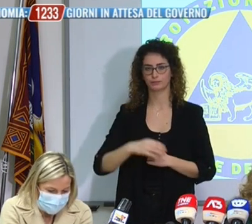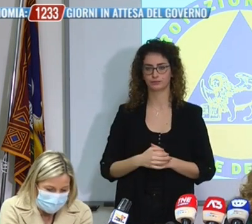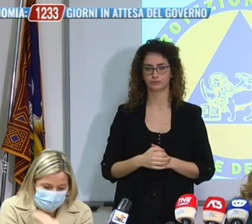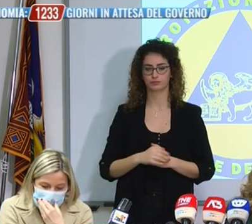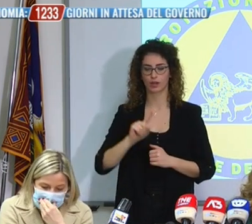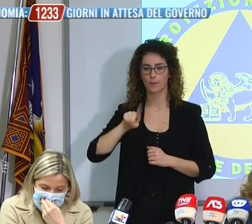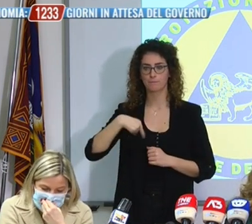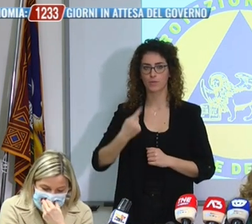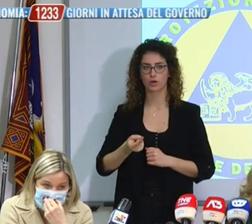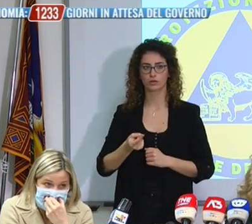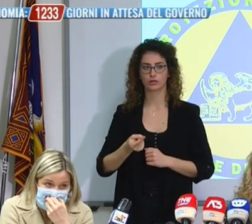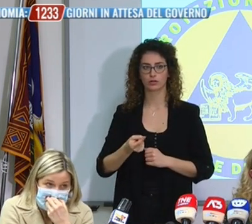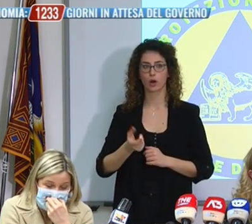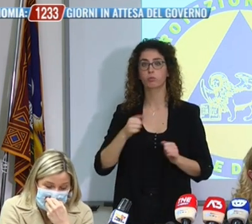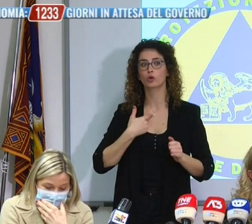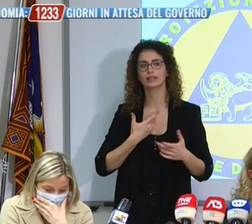e poi anche